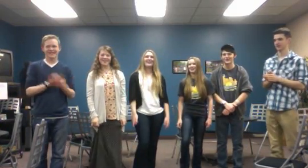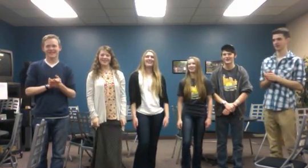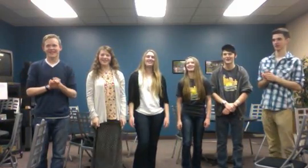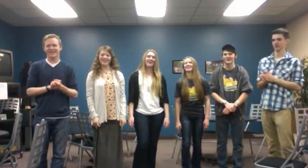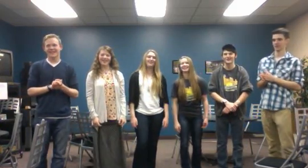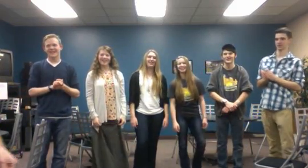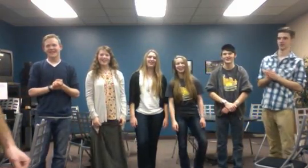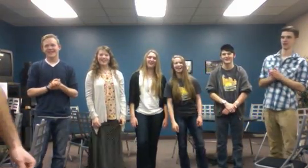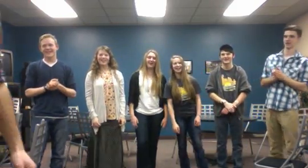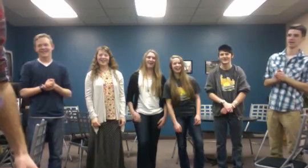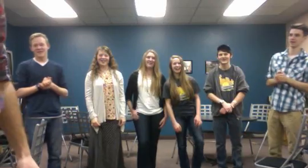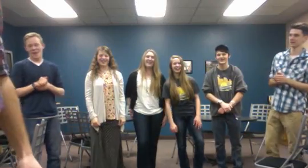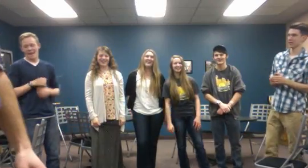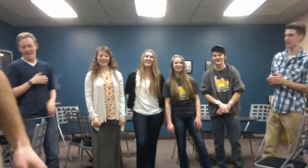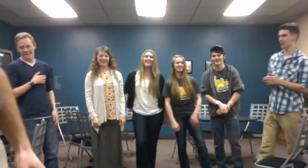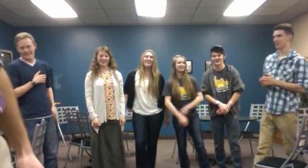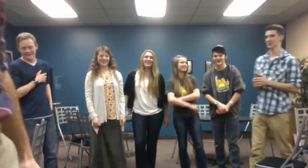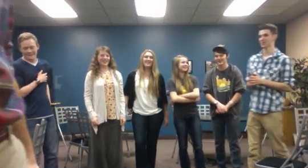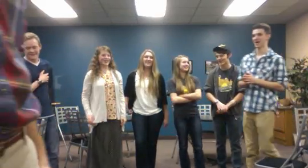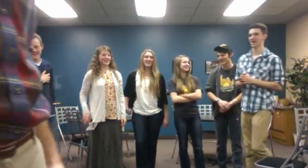No, there's too many of you, I couldn't do it. That's a good thing.